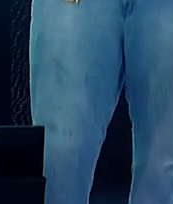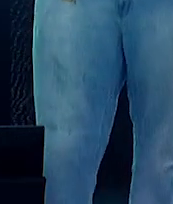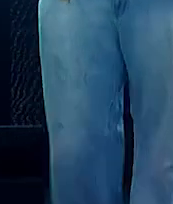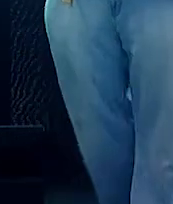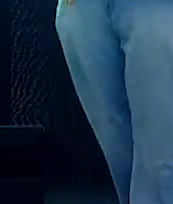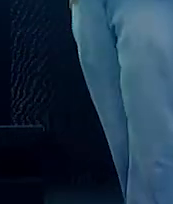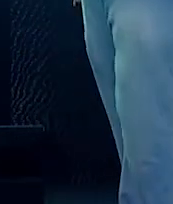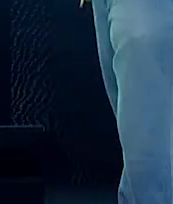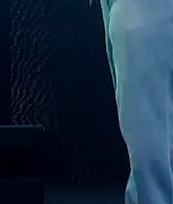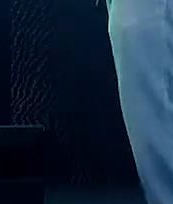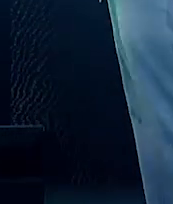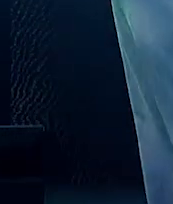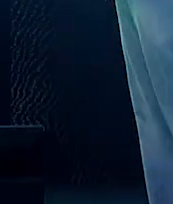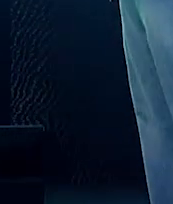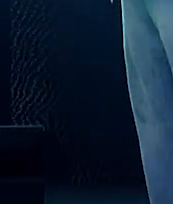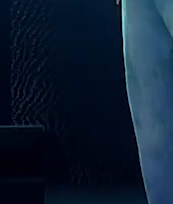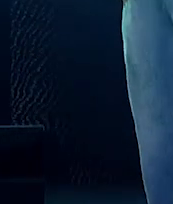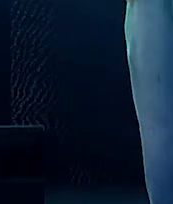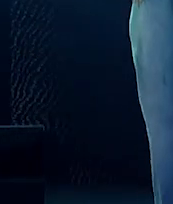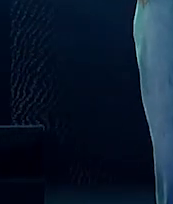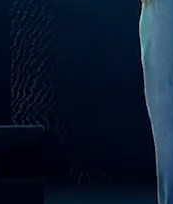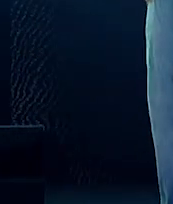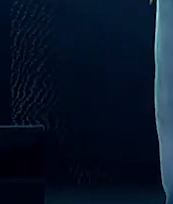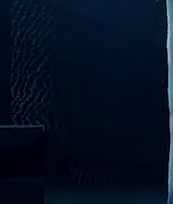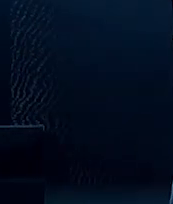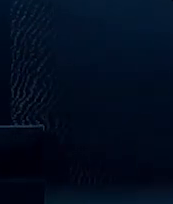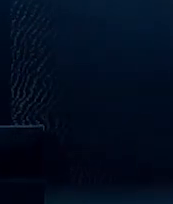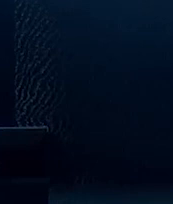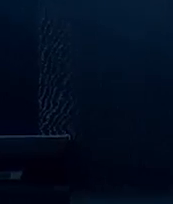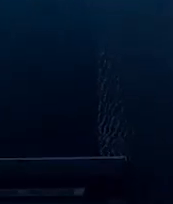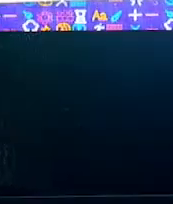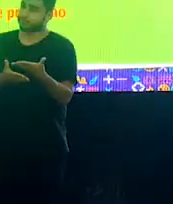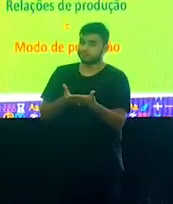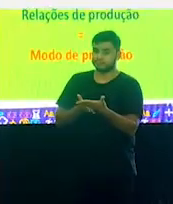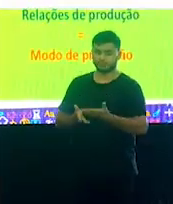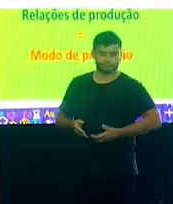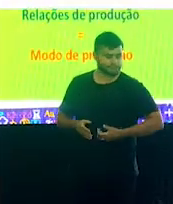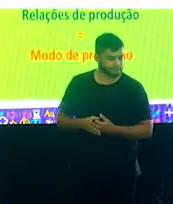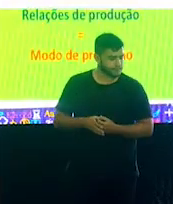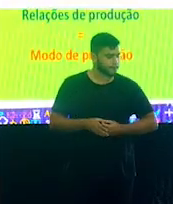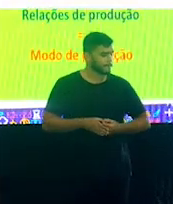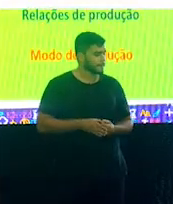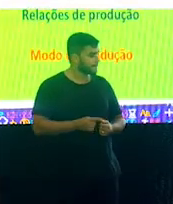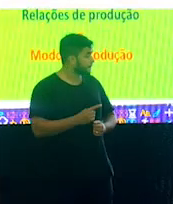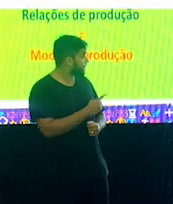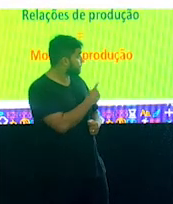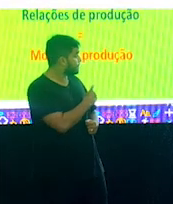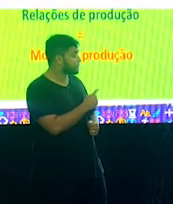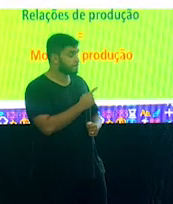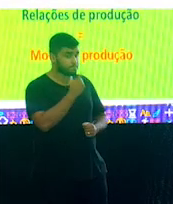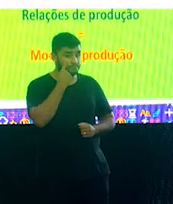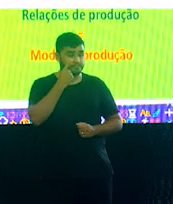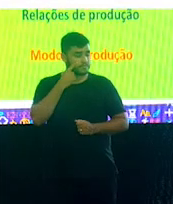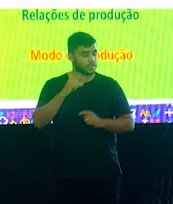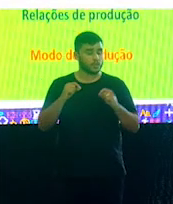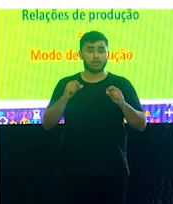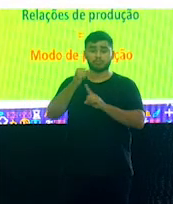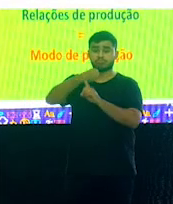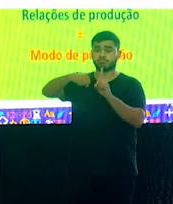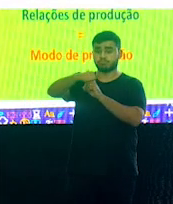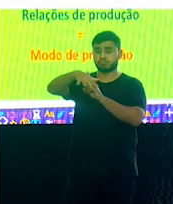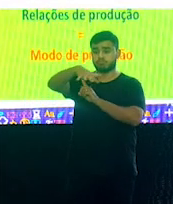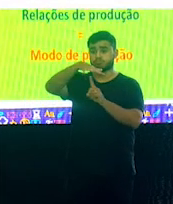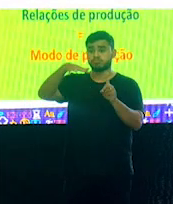pensamento dele, tá? O que é modo de produção? Modo de produção é a maneira pela qual uma